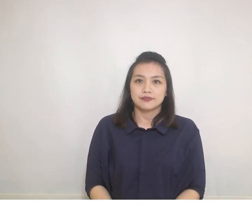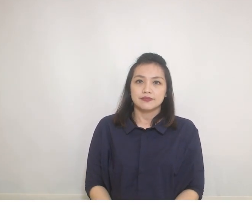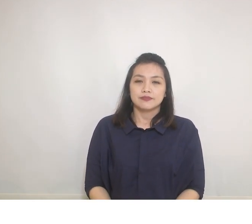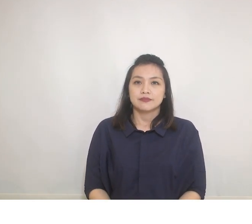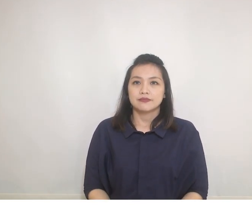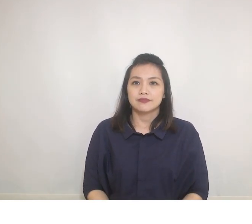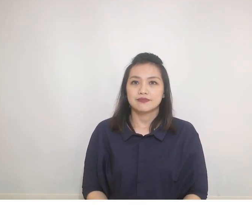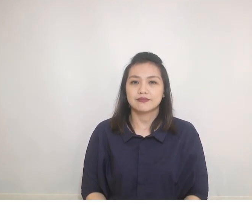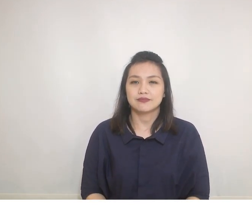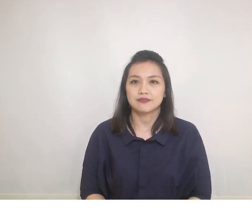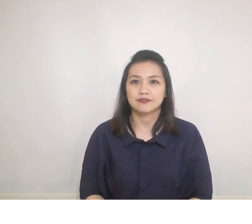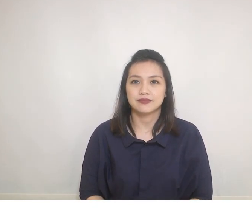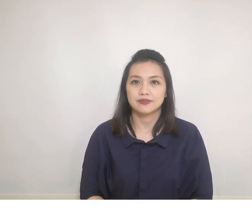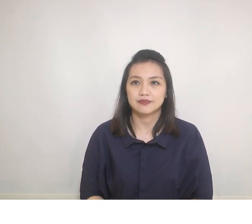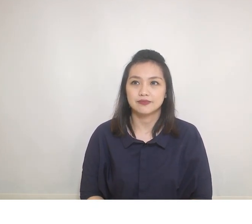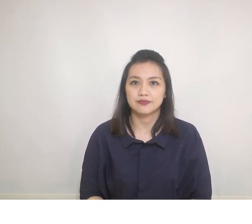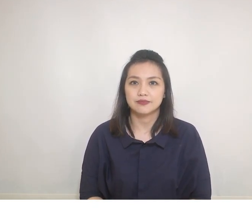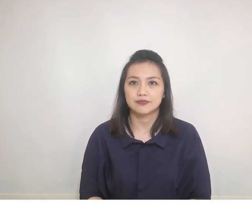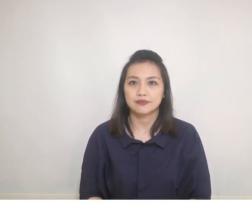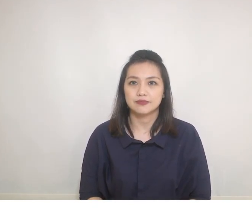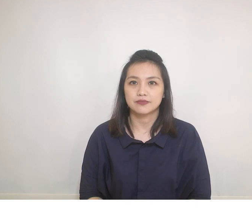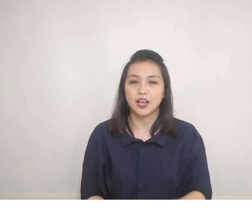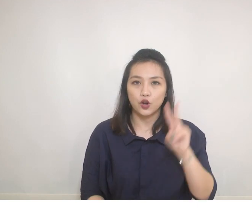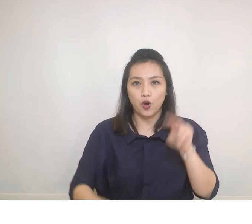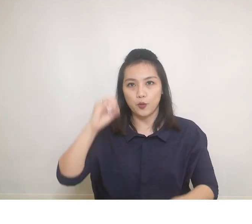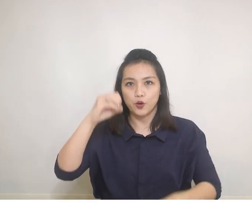mengutamakan Tuhan dan mencari Tuhan, bukan mencari uang.